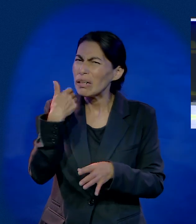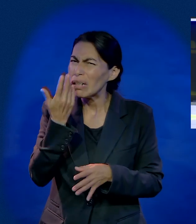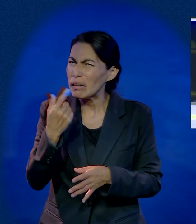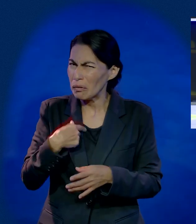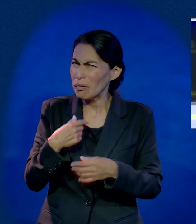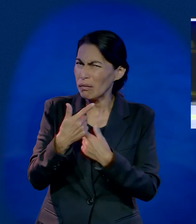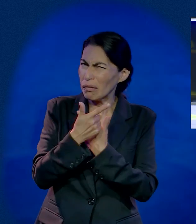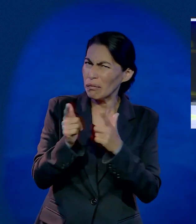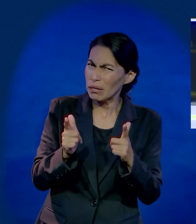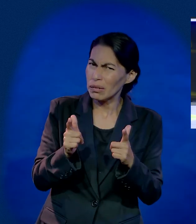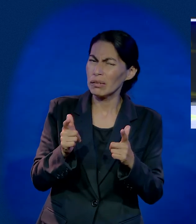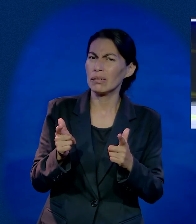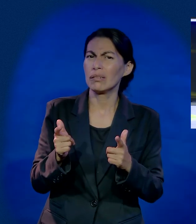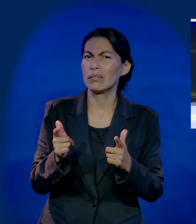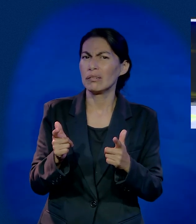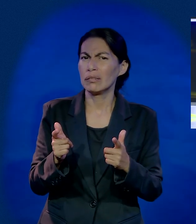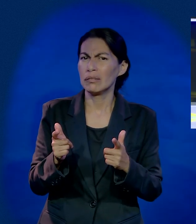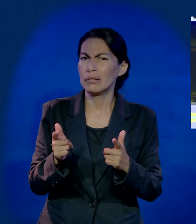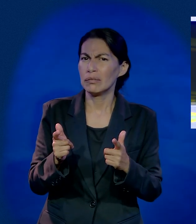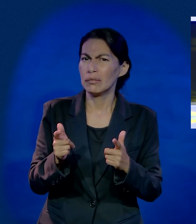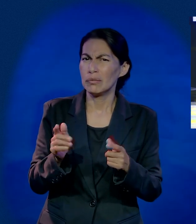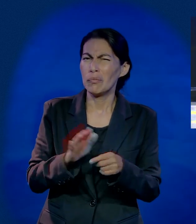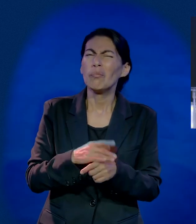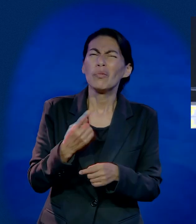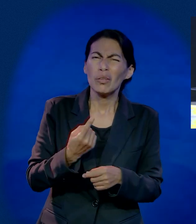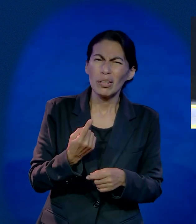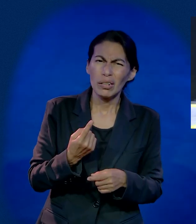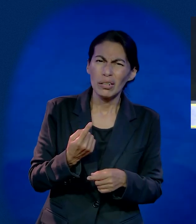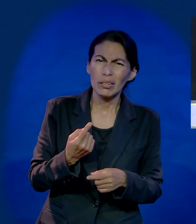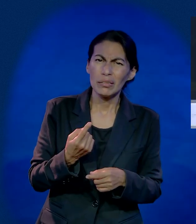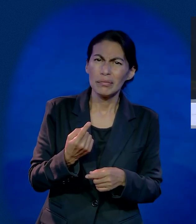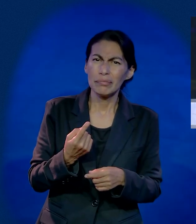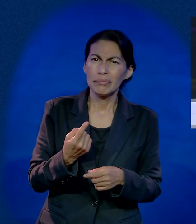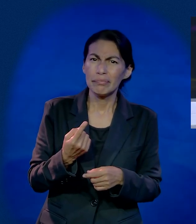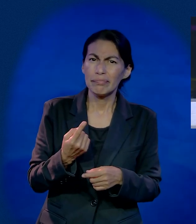Pastor, pero si Dios desea que sea libre,